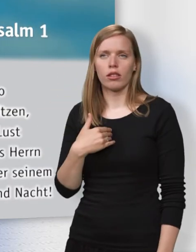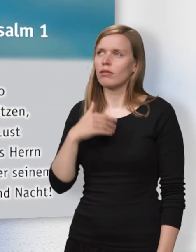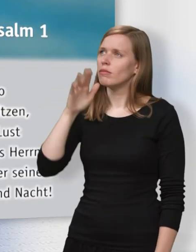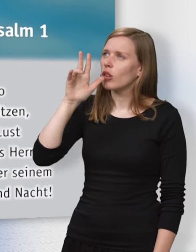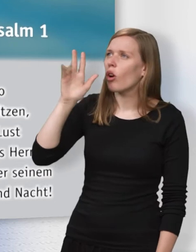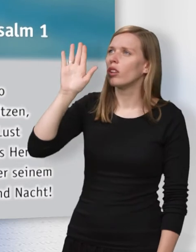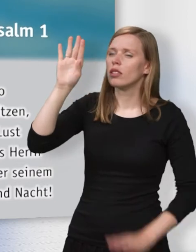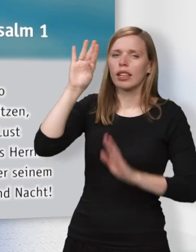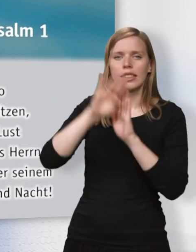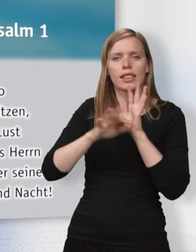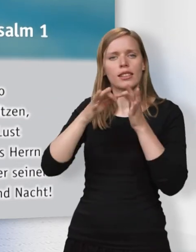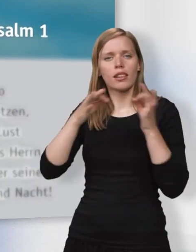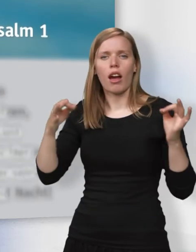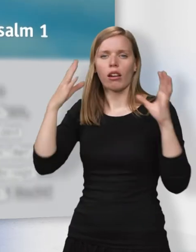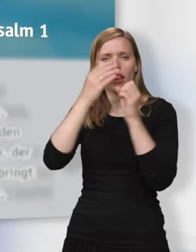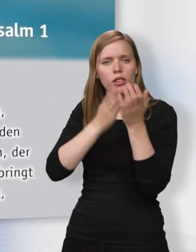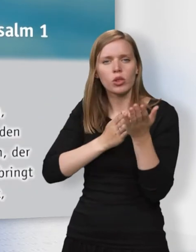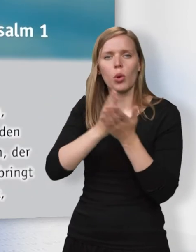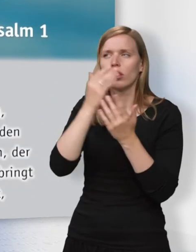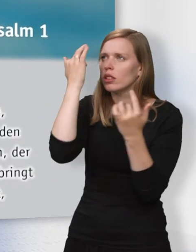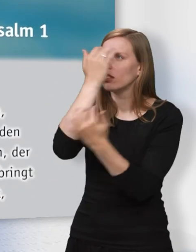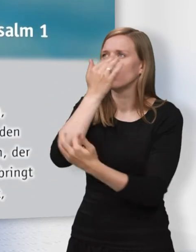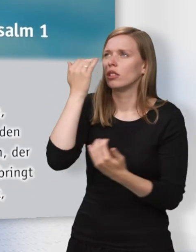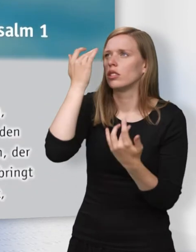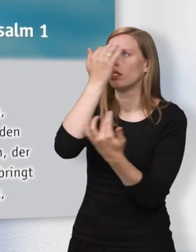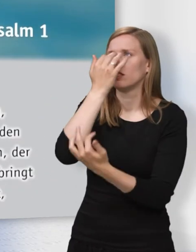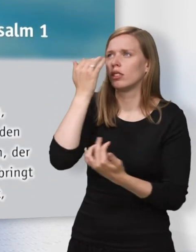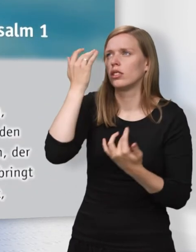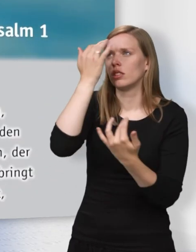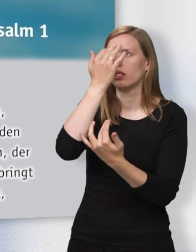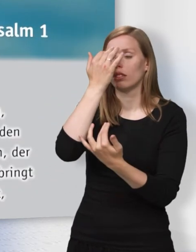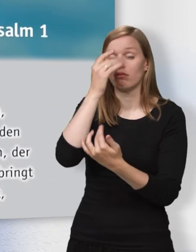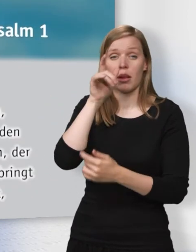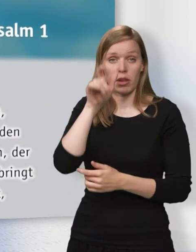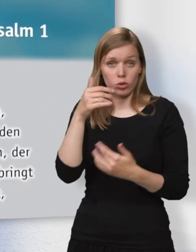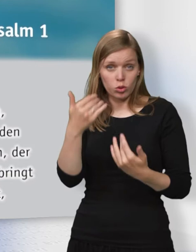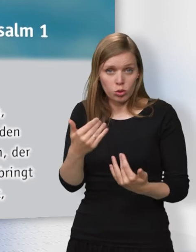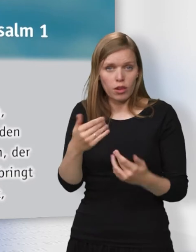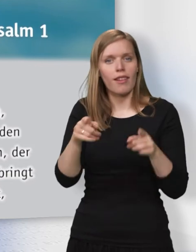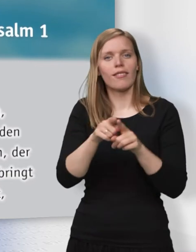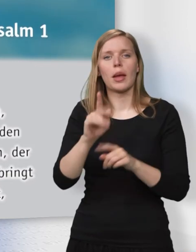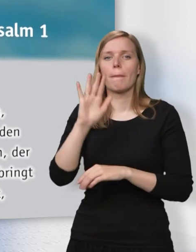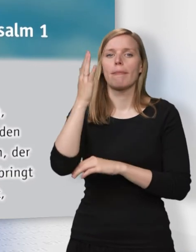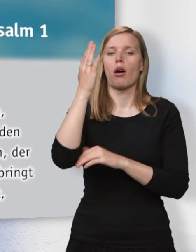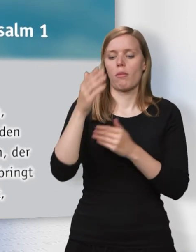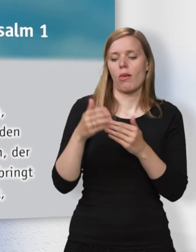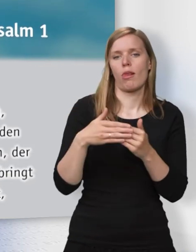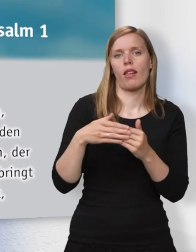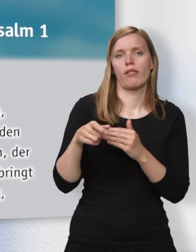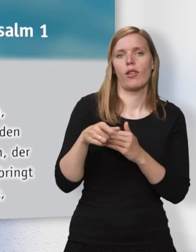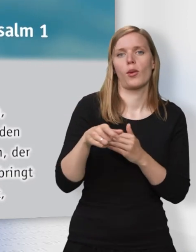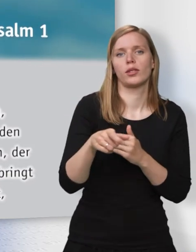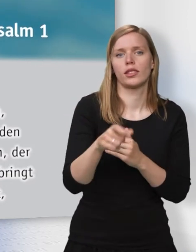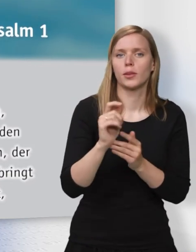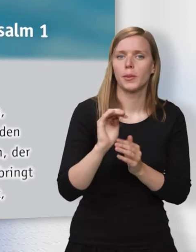seinem Gesetz Tag und Nacht. Der ist wie ein Baum, gepflanzt an den Wasserbächen,